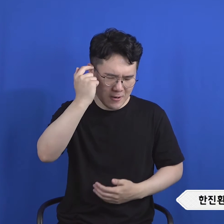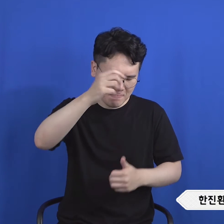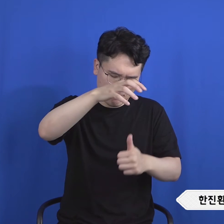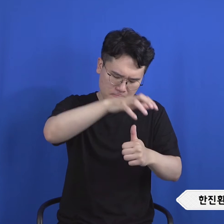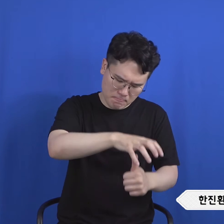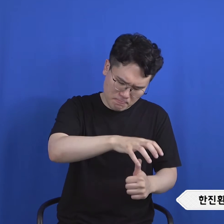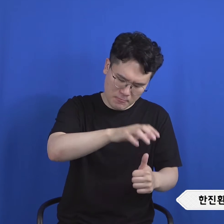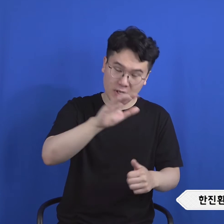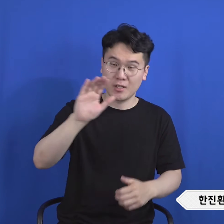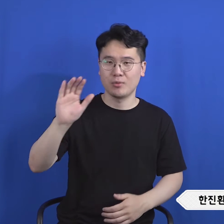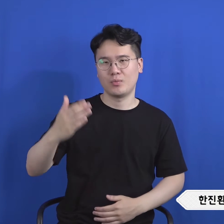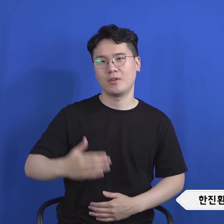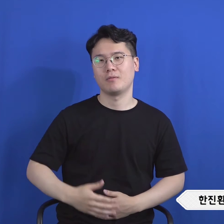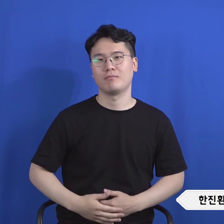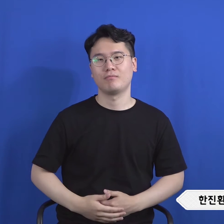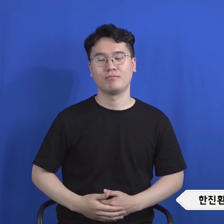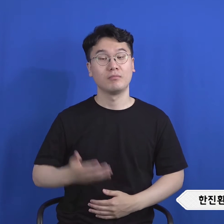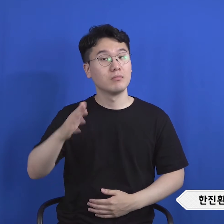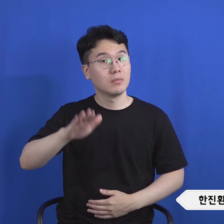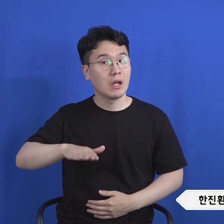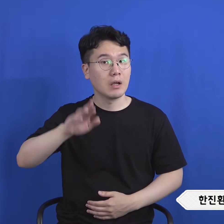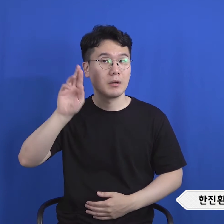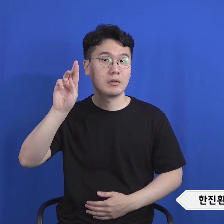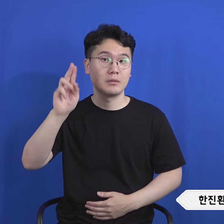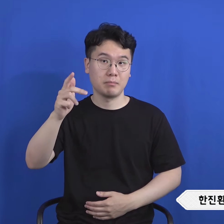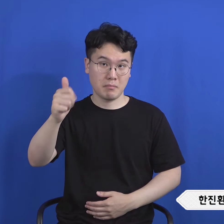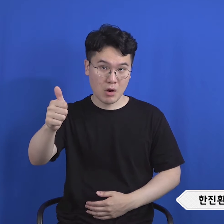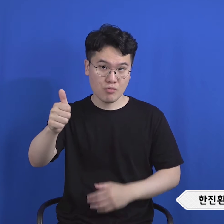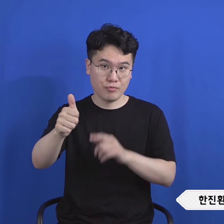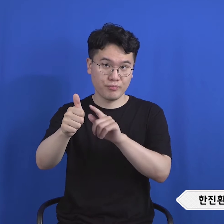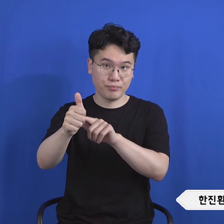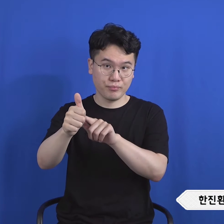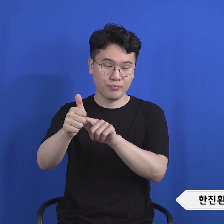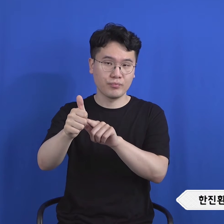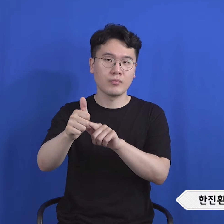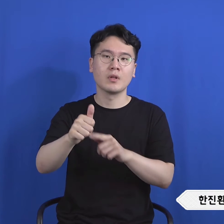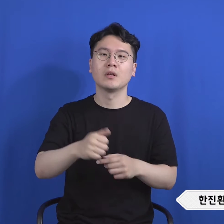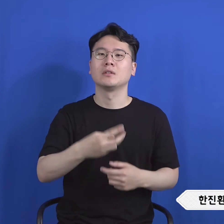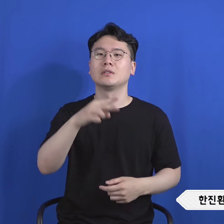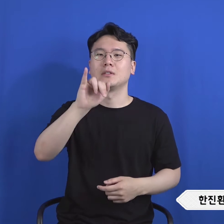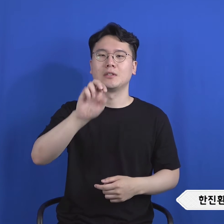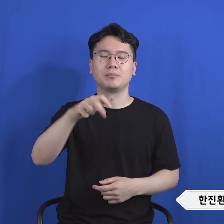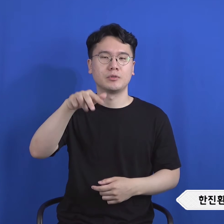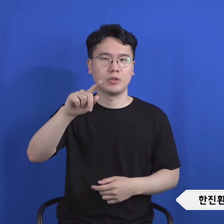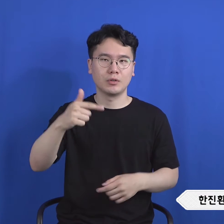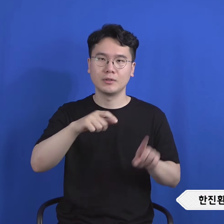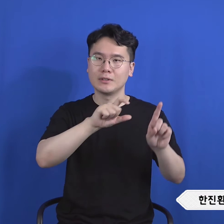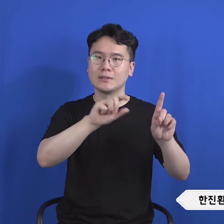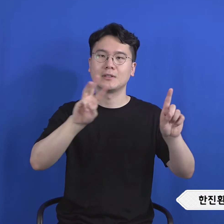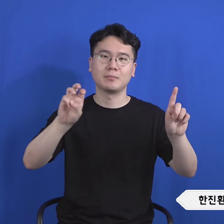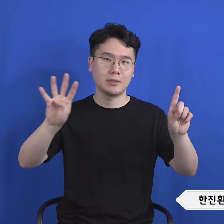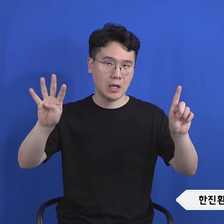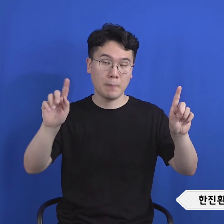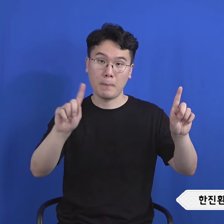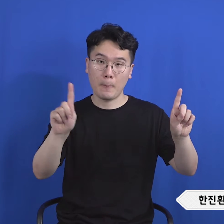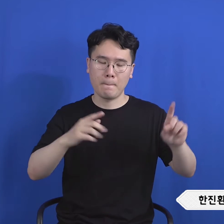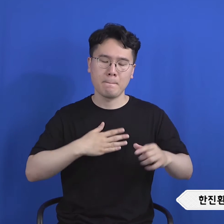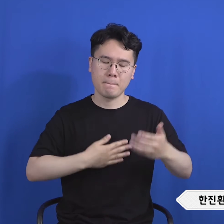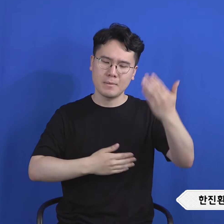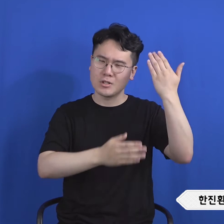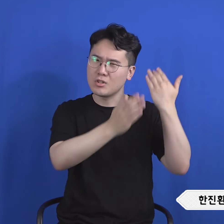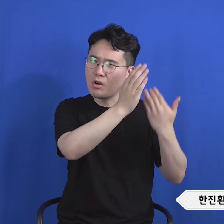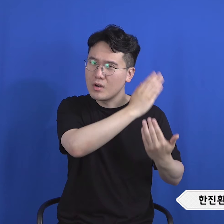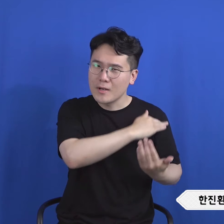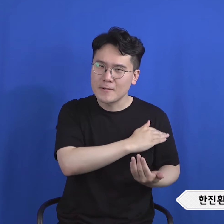합니다. 그런데 사도 바울을 보십시오. 디모데전서 1장 13절에 내가 전에는